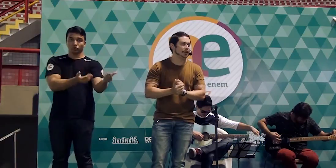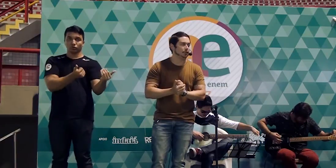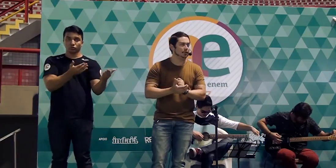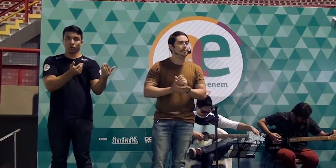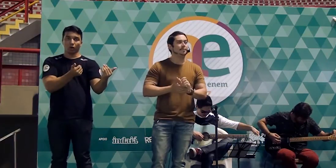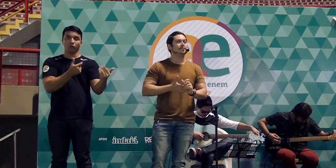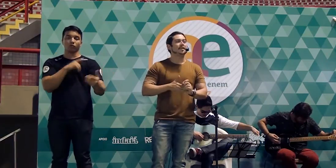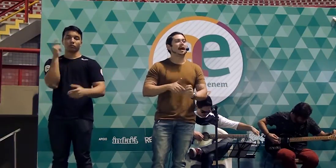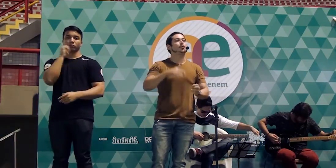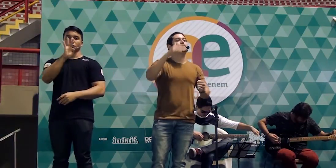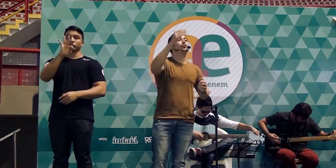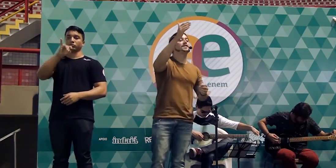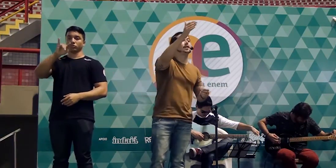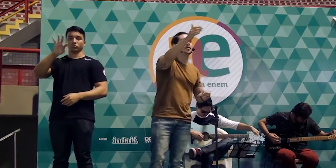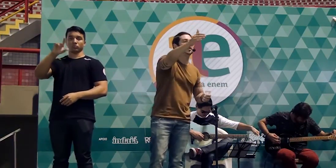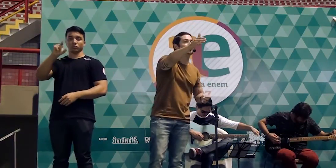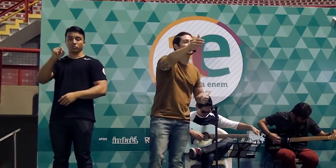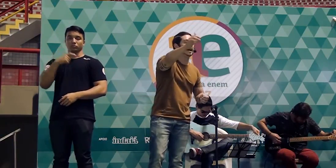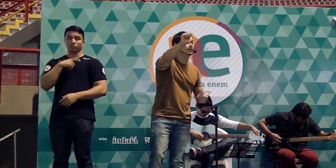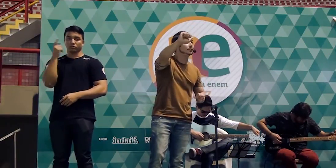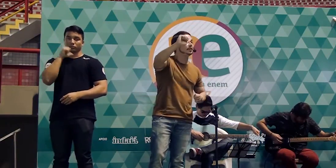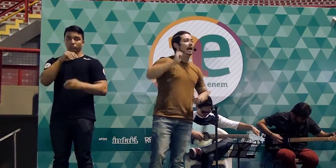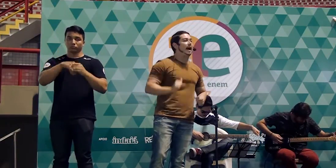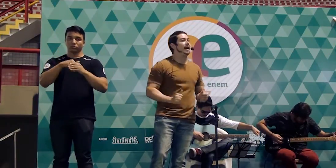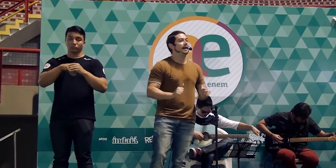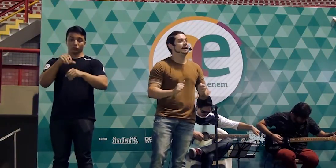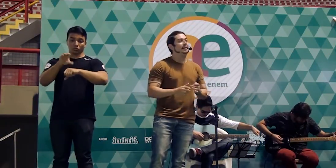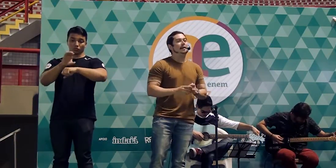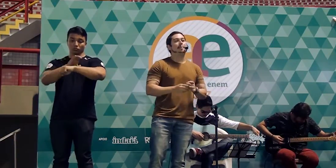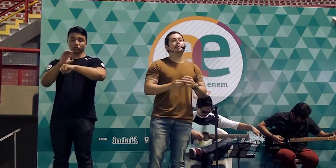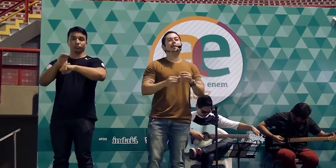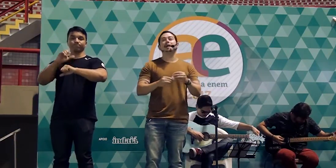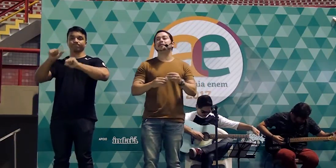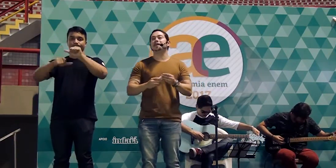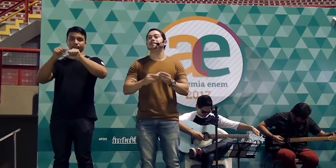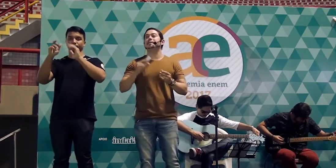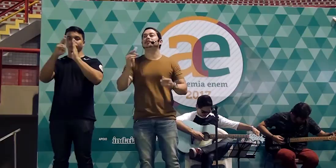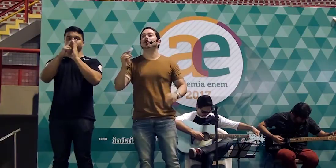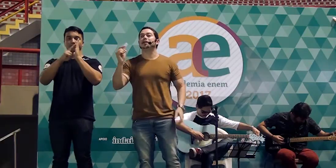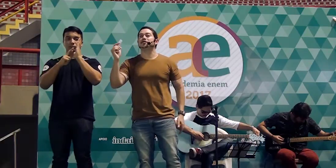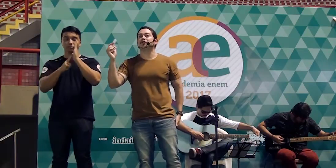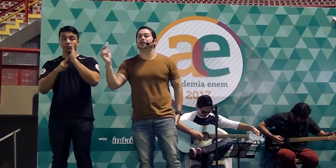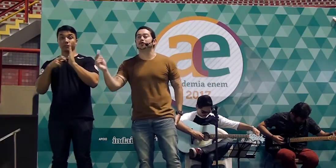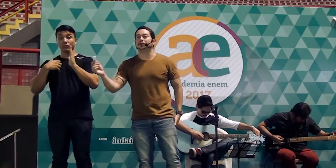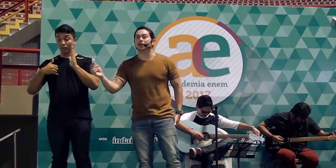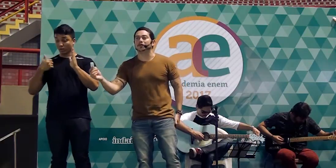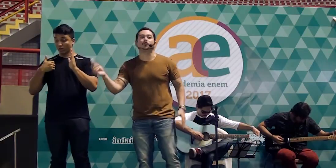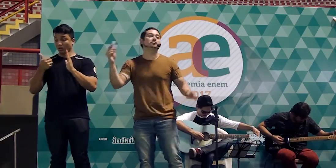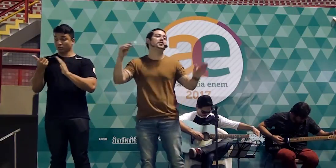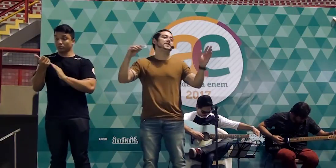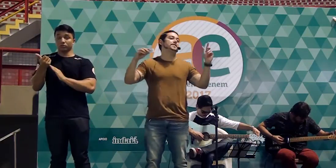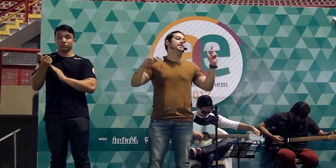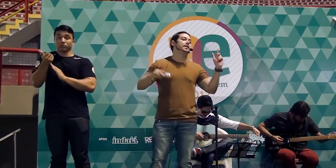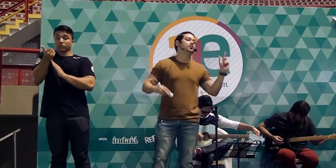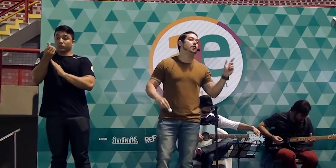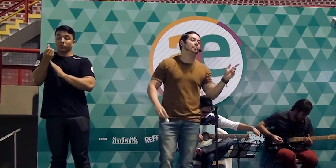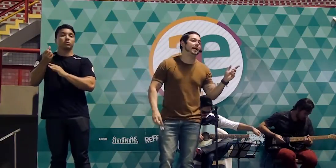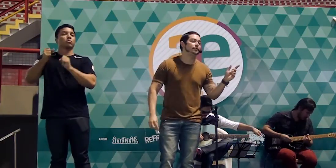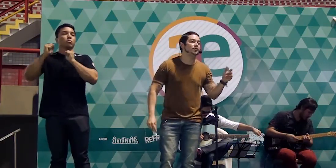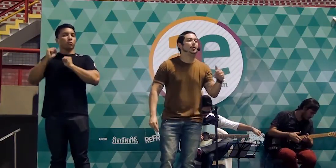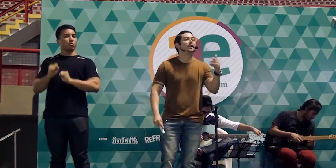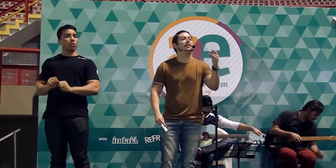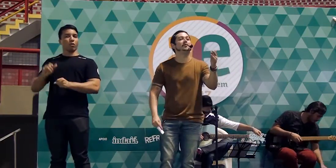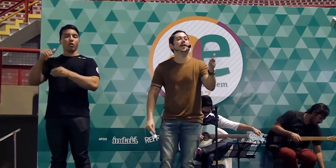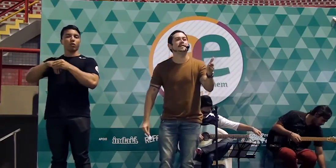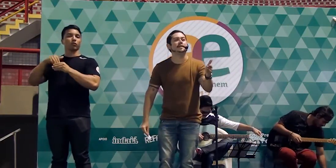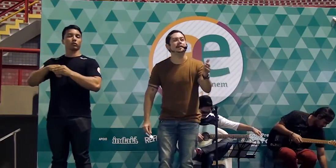título de eleitor. A Constituição havia mudado a regra. Pela primeira vez, menores de 18 anos com 16 anos